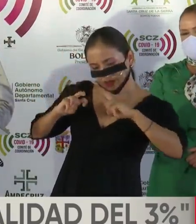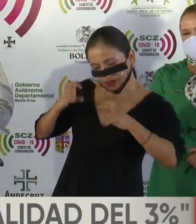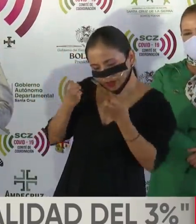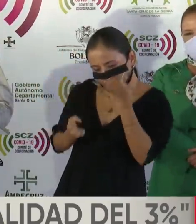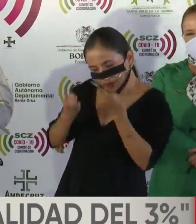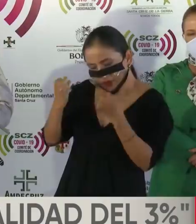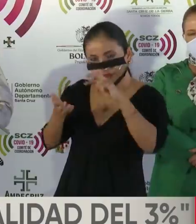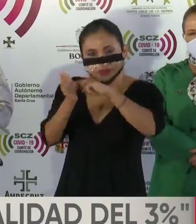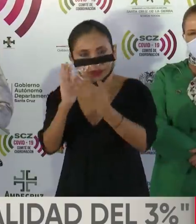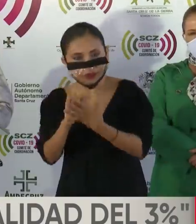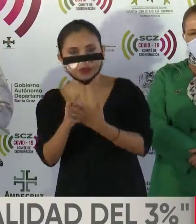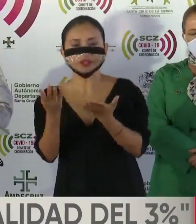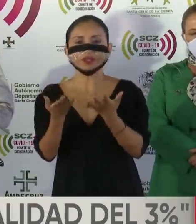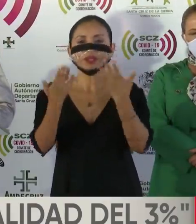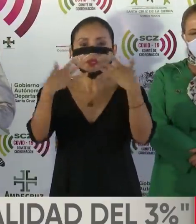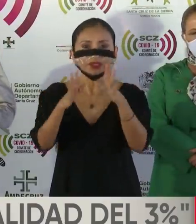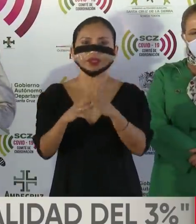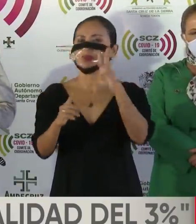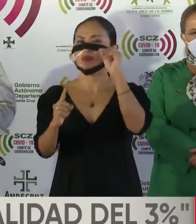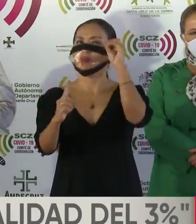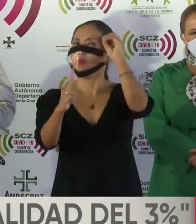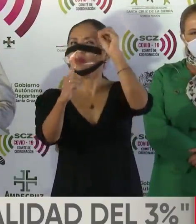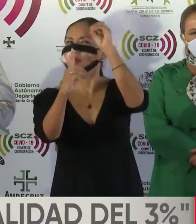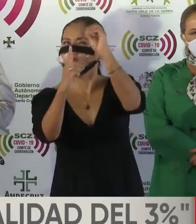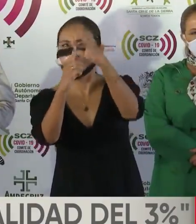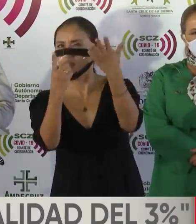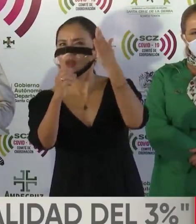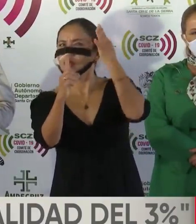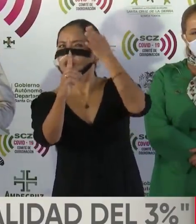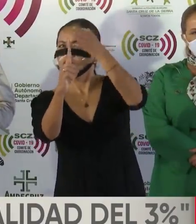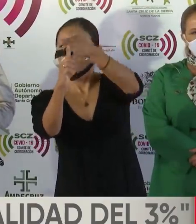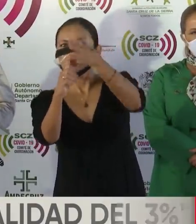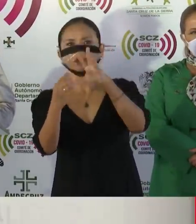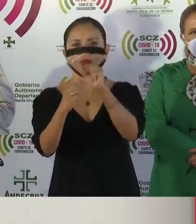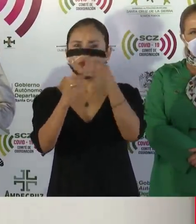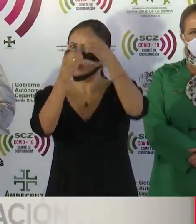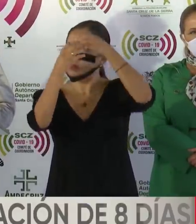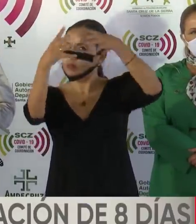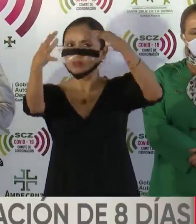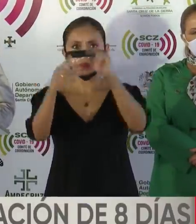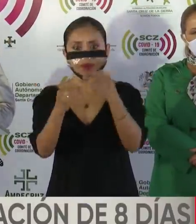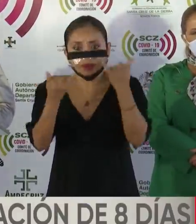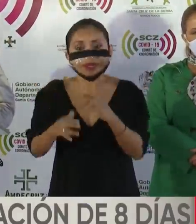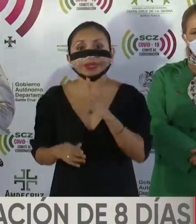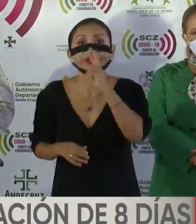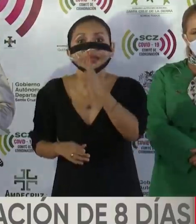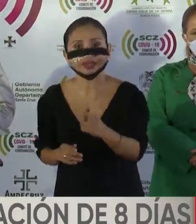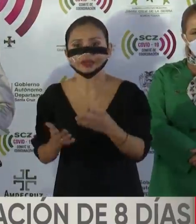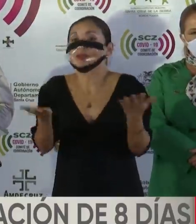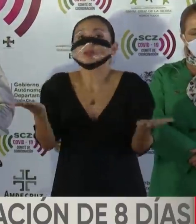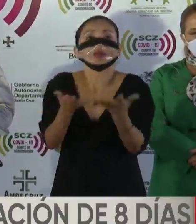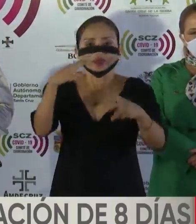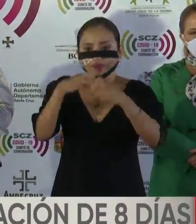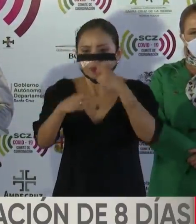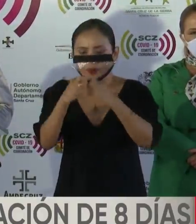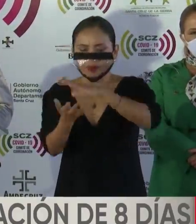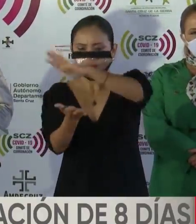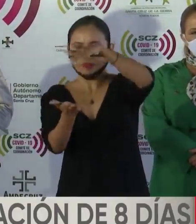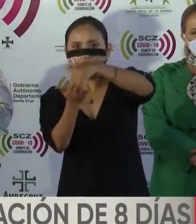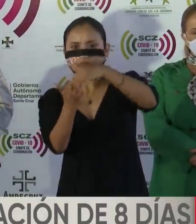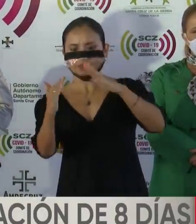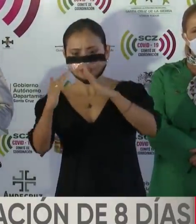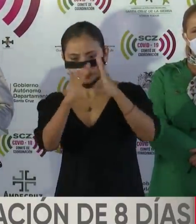y recurrir a proyecciones. Okay. Nuestro mayor problema está en las ciudades, y